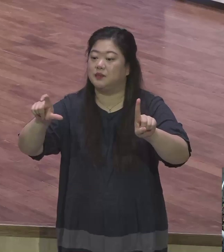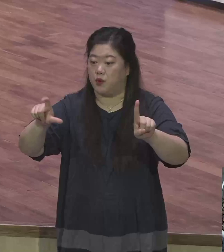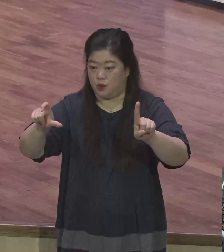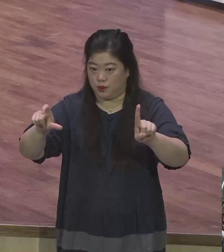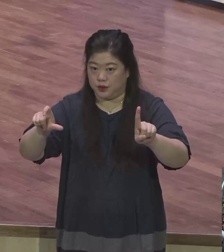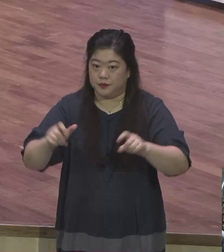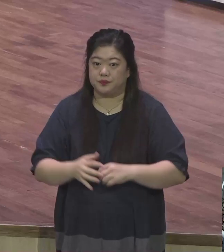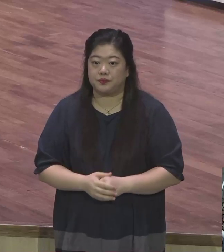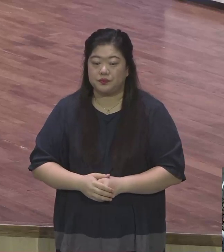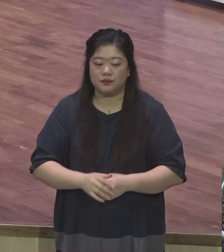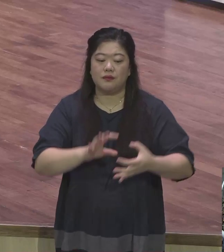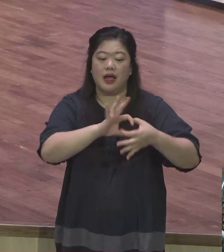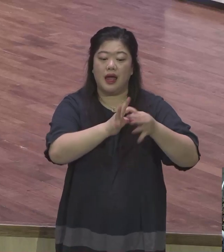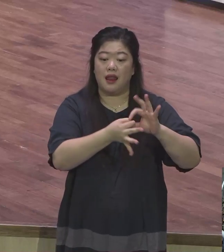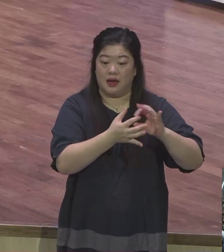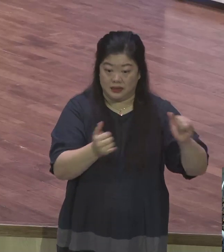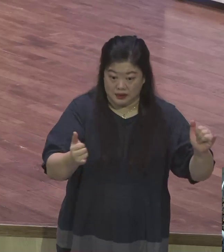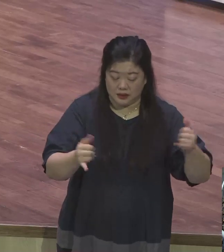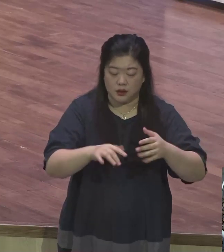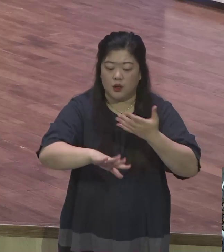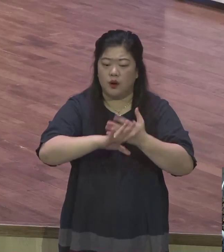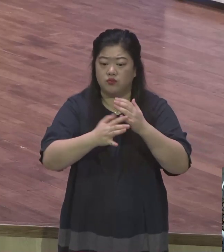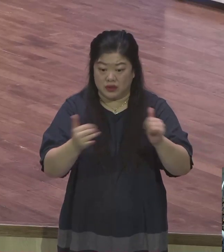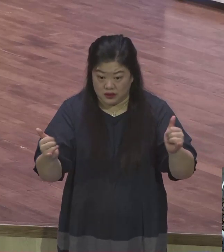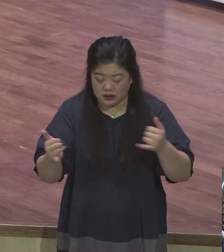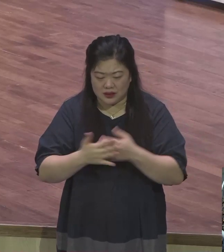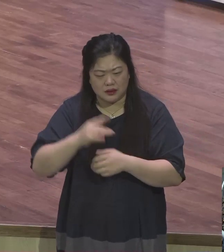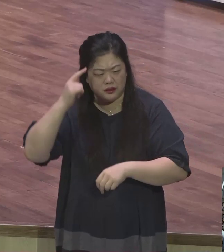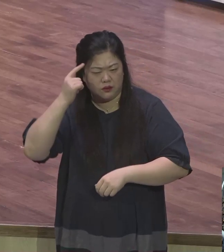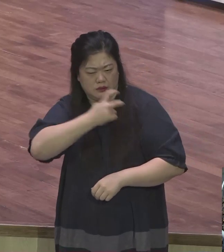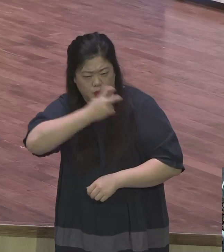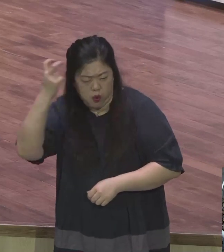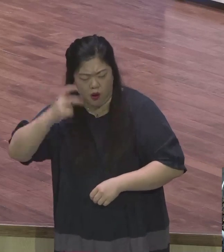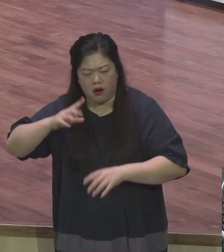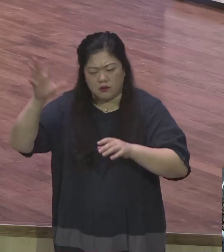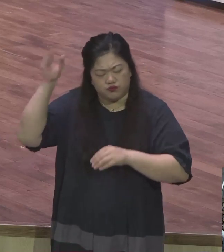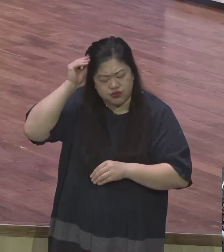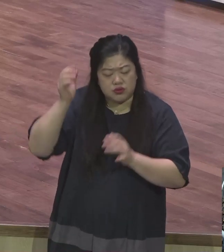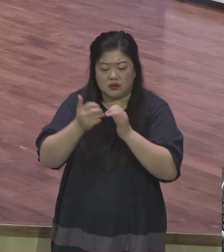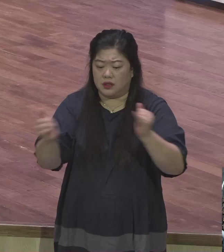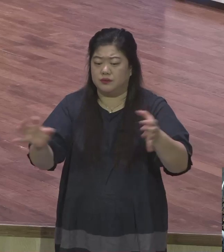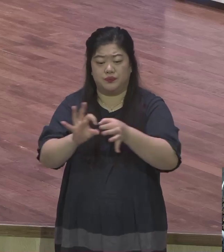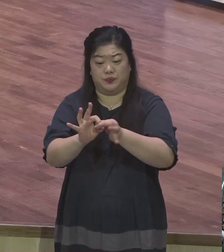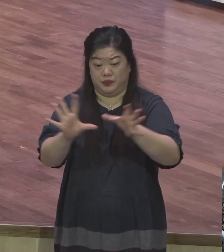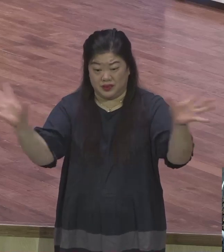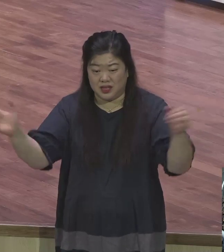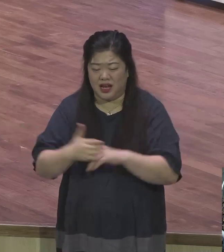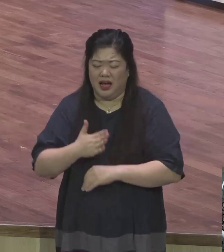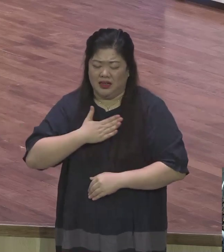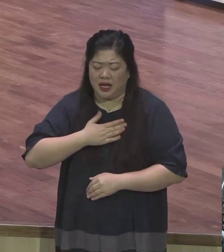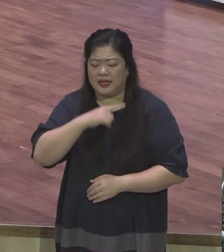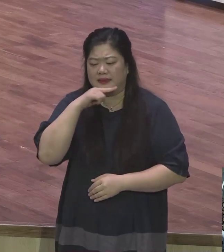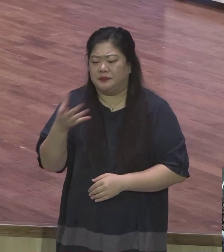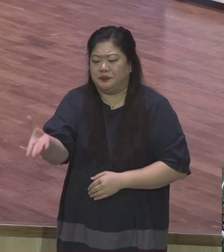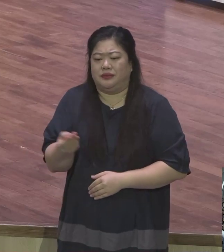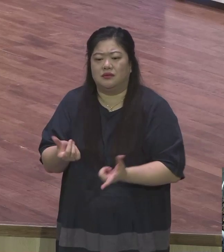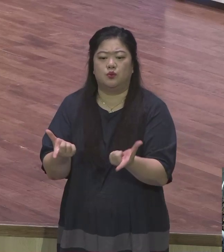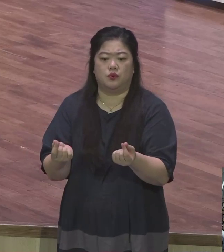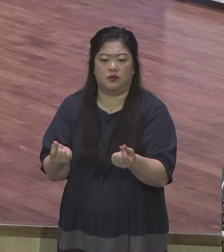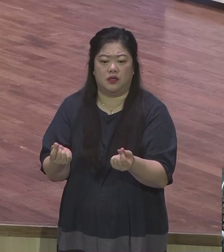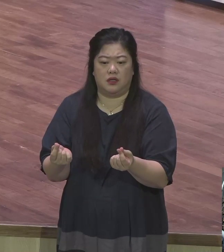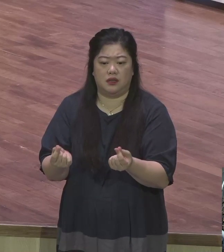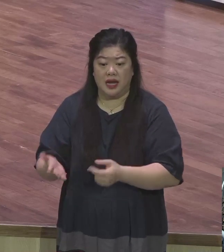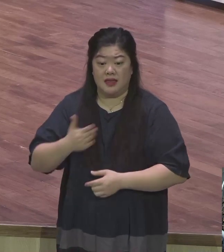고백했습니다. 헬라인이나 야만인이나 지혜 있는 자나 어리석은 자에게 다 내가 빚진 자라 그러므로 난